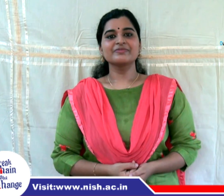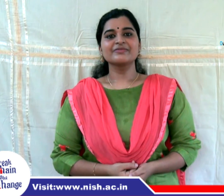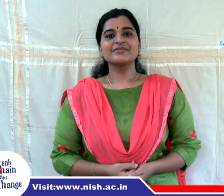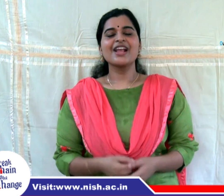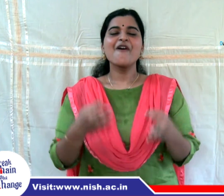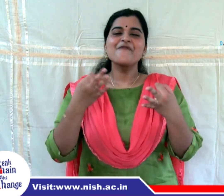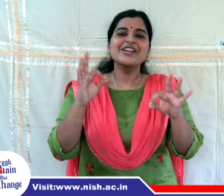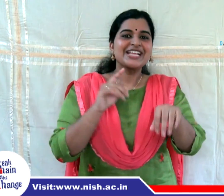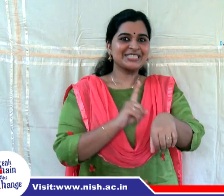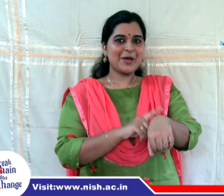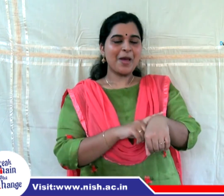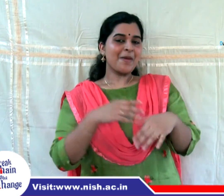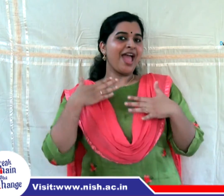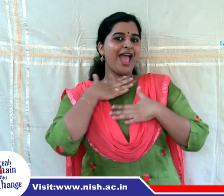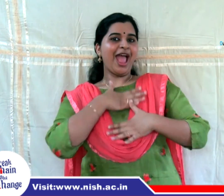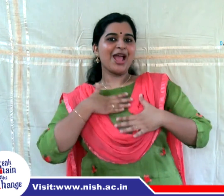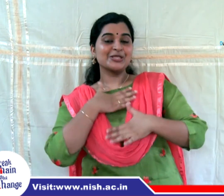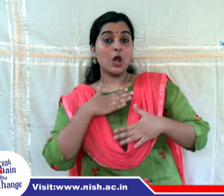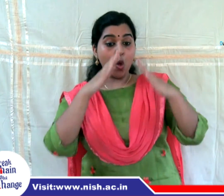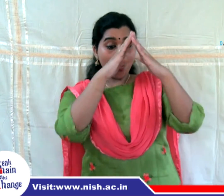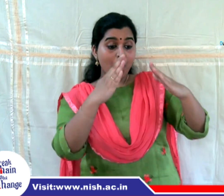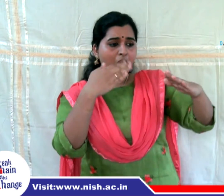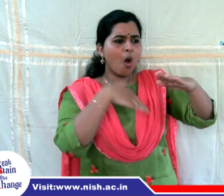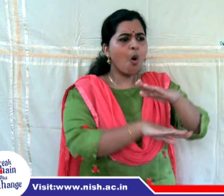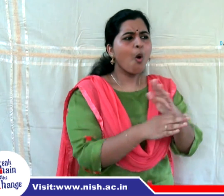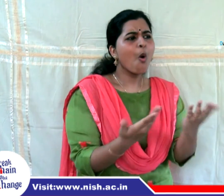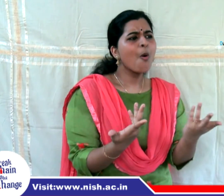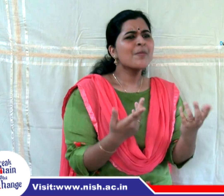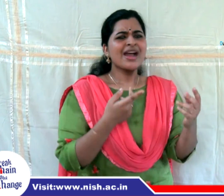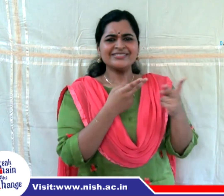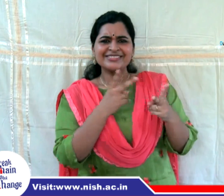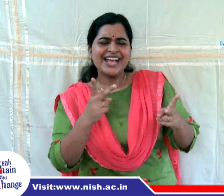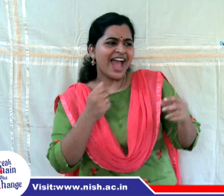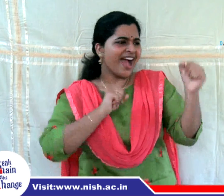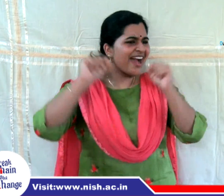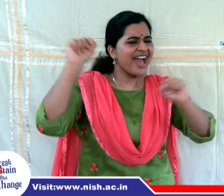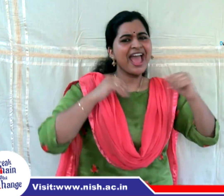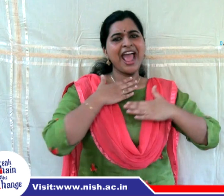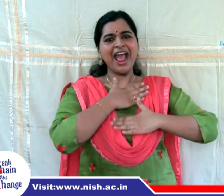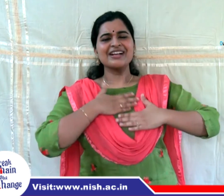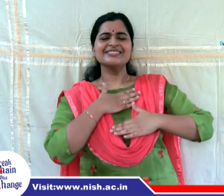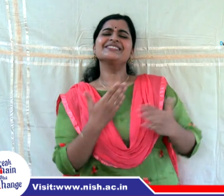ഒഴിവു സമയം ആനന്ദകരമാക്കാൻ വീടിനകത്ത് ചെയ്യാൻ സാധിക്കുന്ന ഇഷ്ടവിനോദങ്ങൾ ചെയ്യുക.